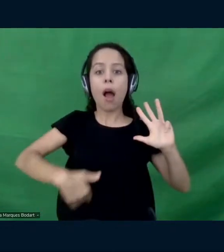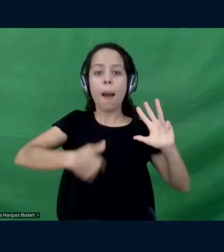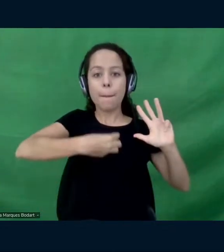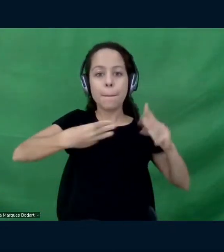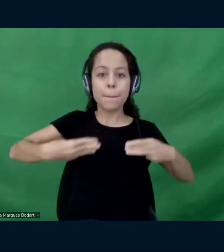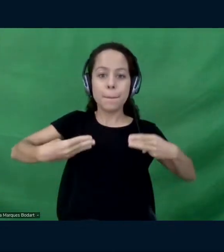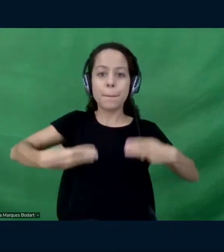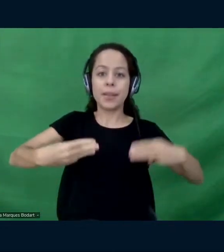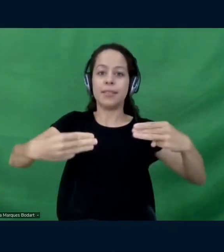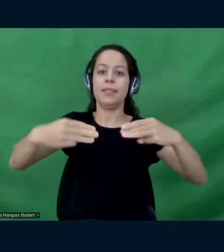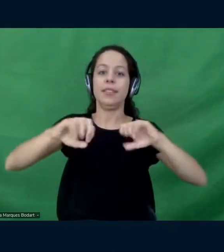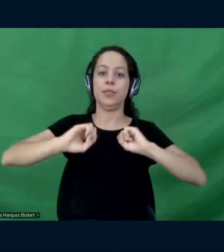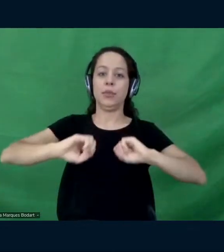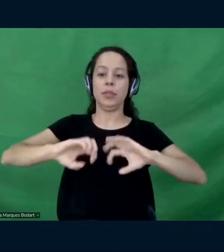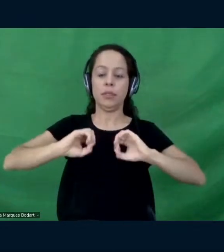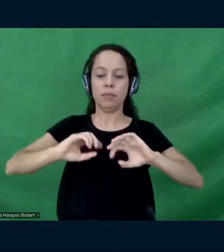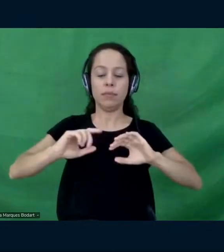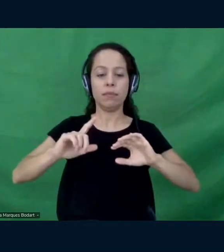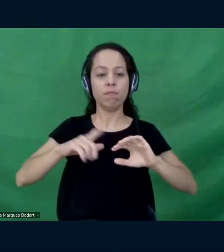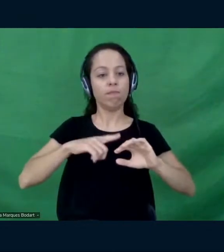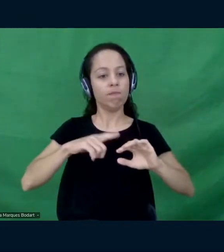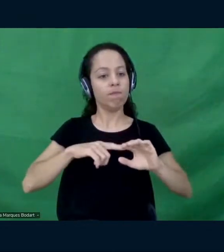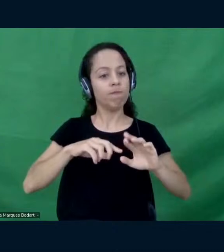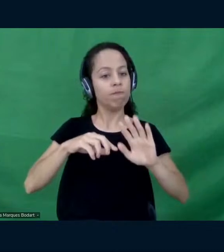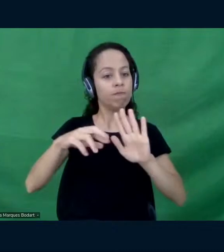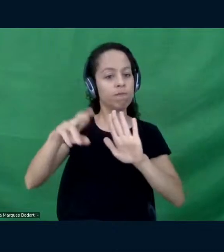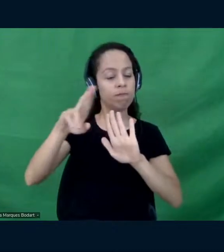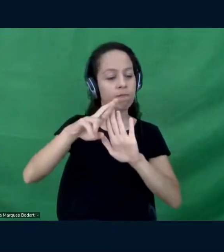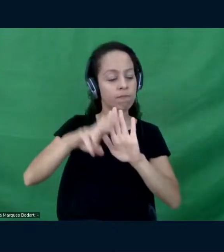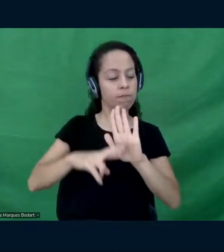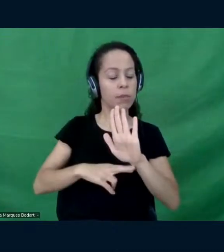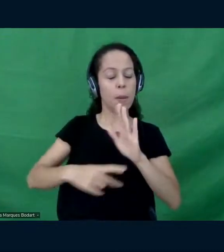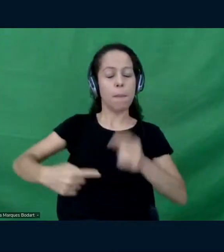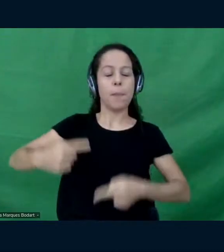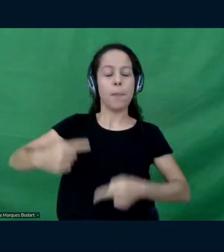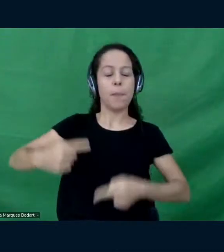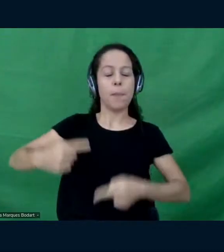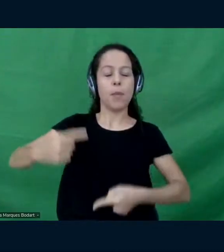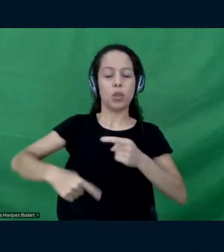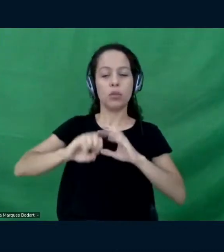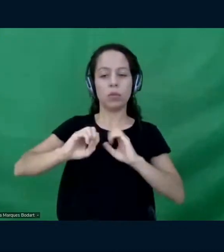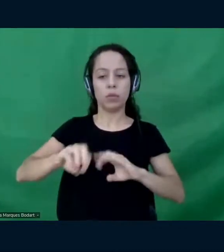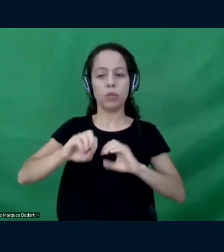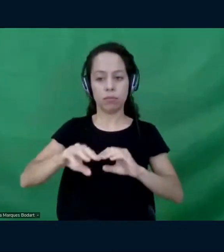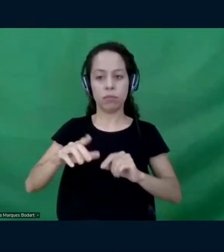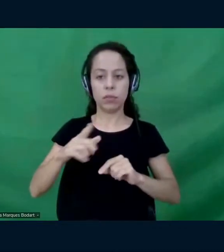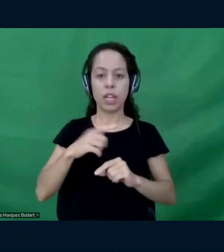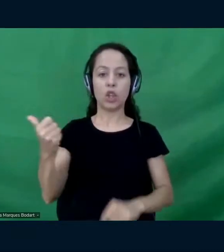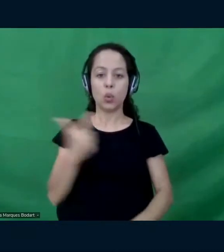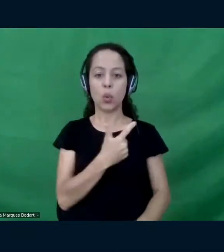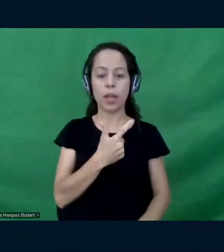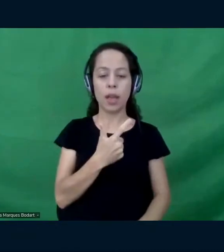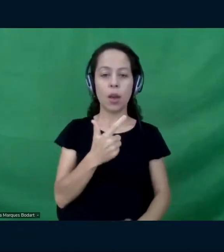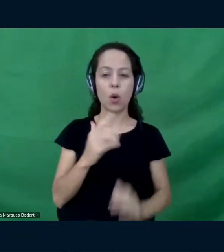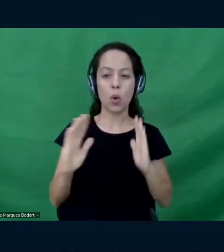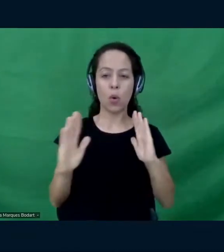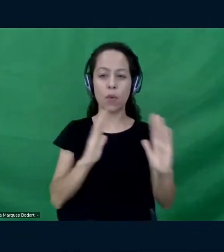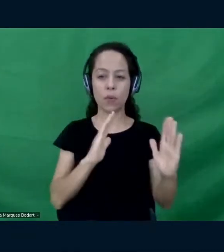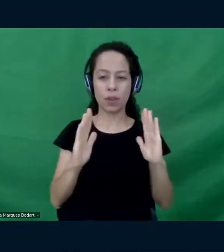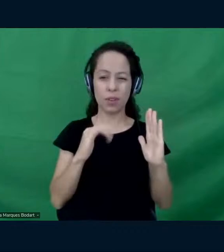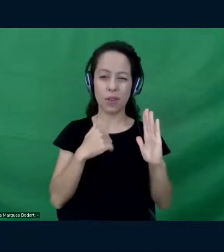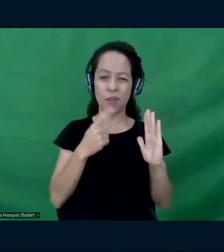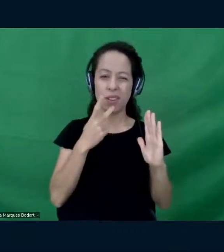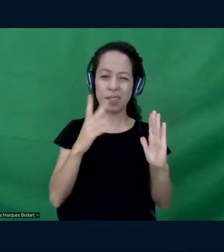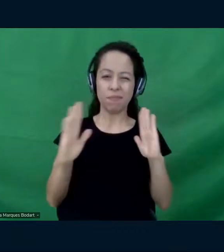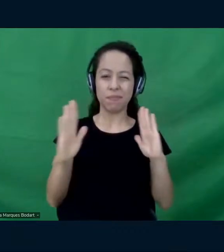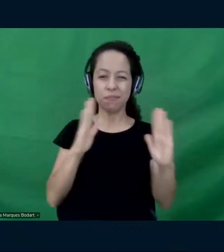fazer algum enfrentamento às políticas educacionais regressivas do período anterior, aquele que eu chamei de um período